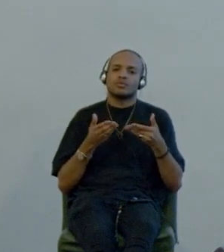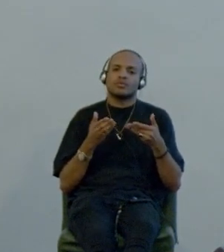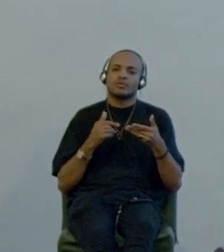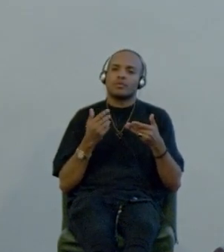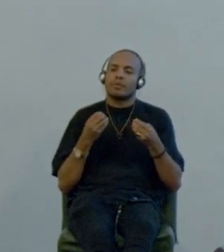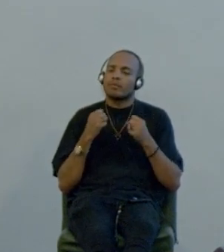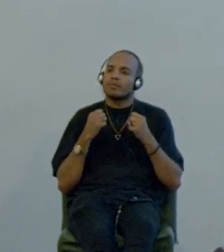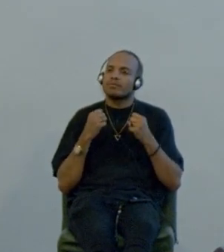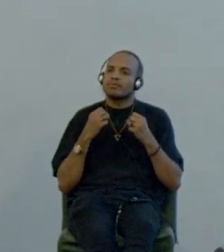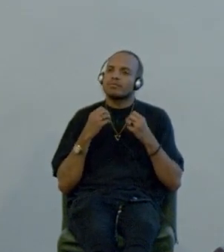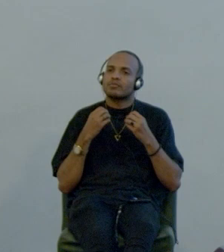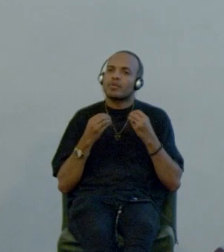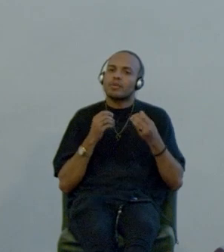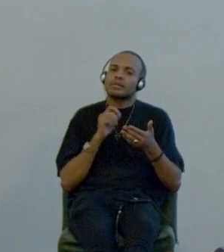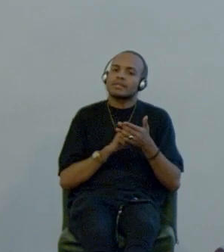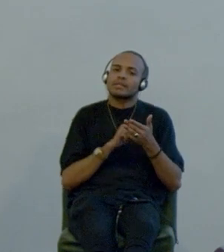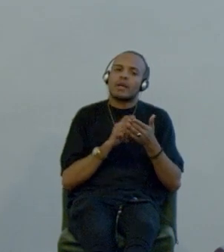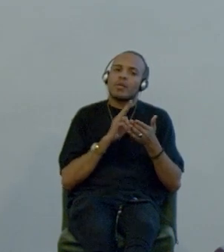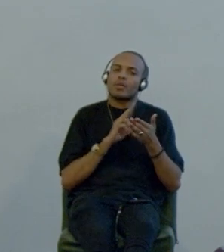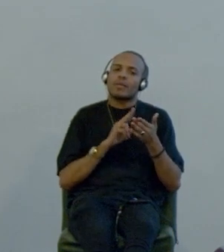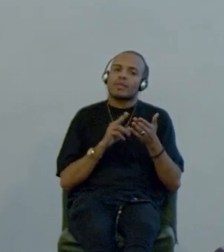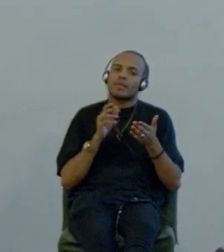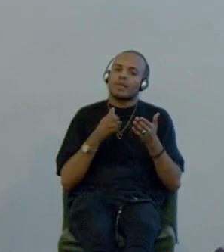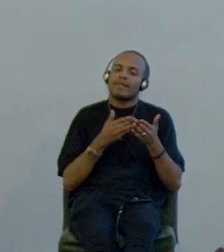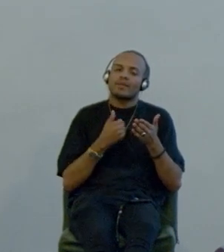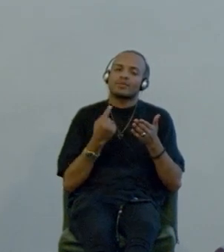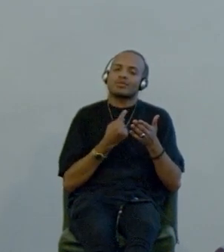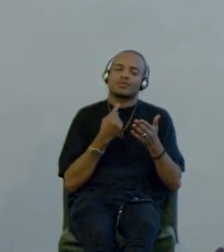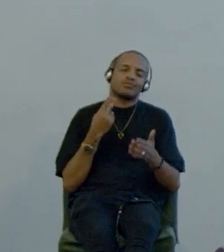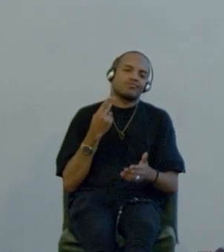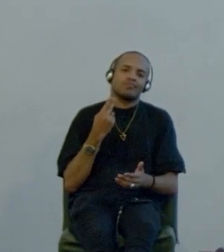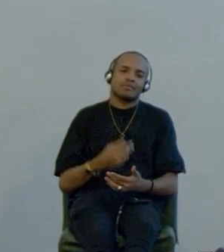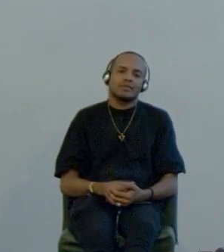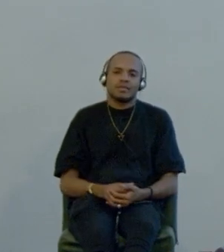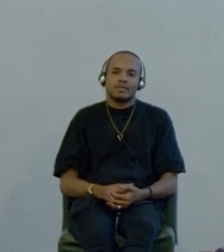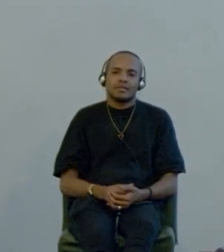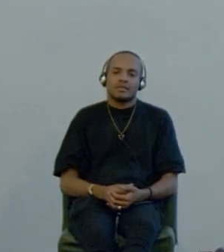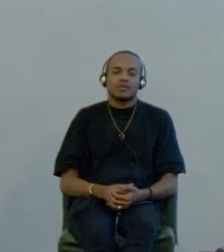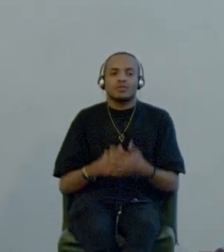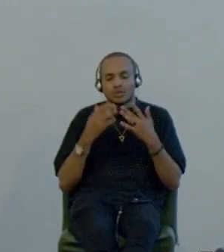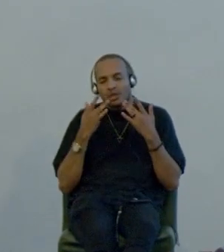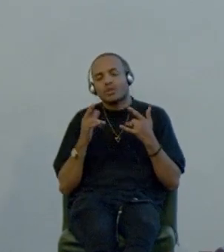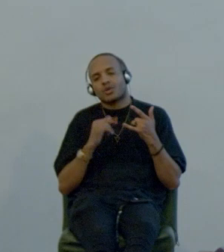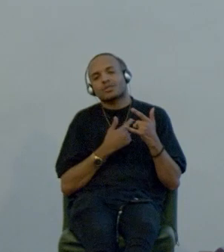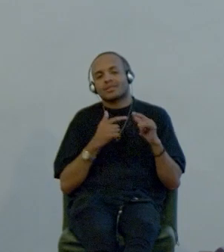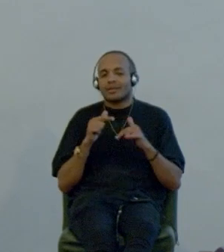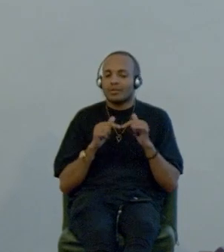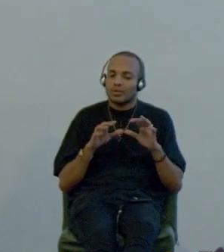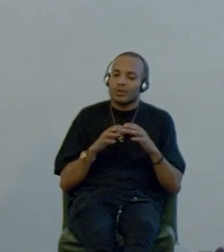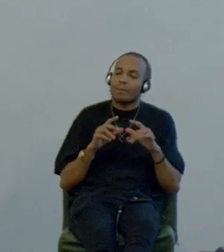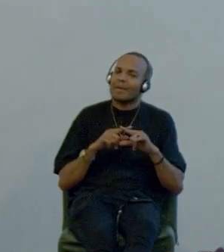Au théâtre, on est toujours 3, 4, 10. Mais en recherche aussi, moi, j'ai de plus en plus besoin de